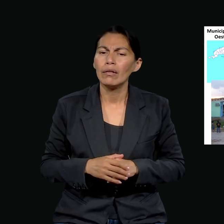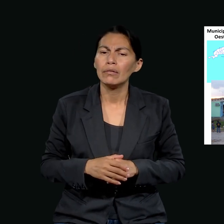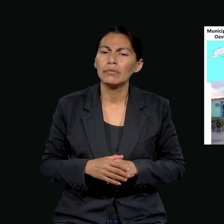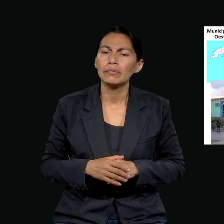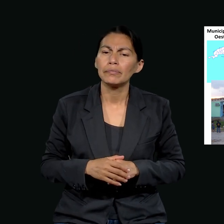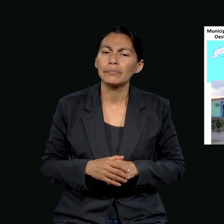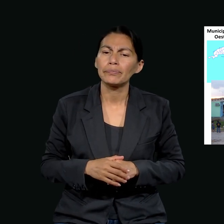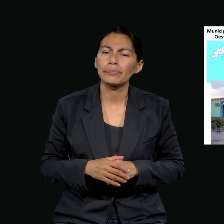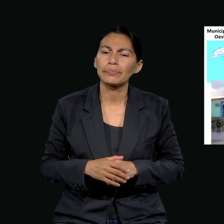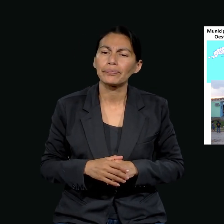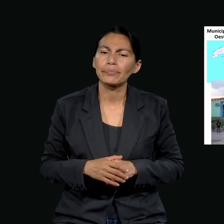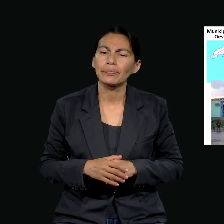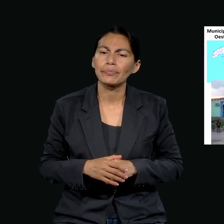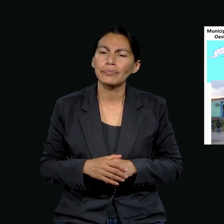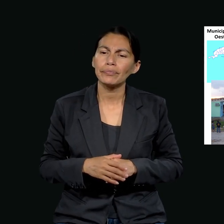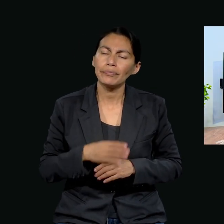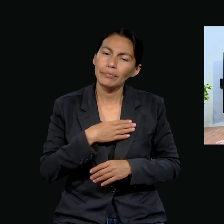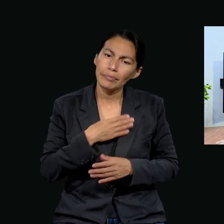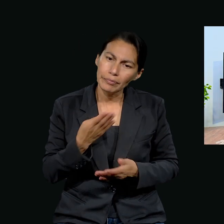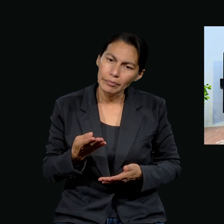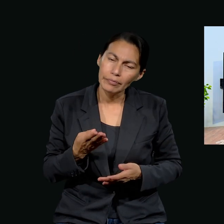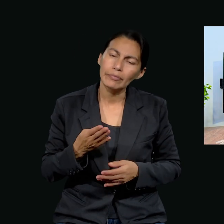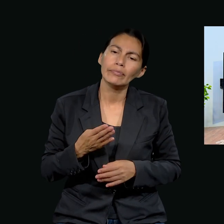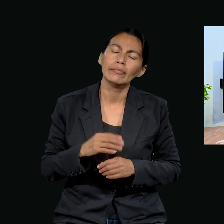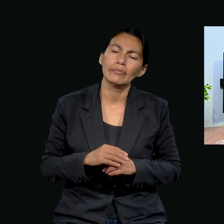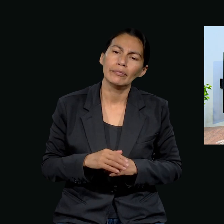Entonces, bueno,